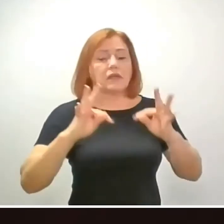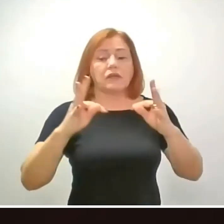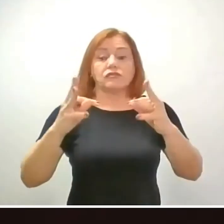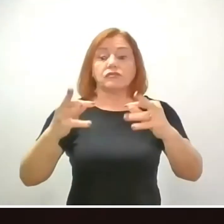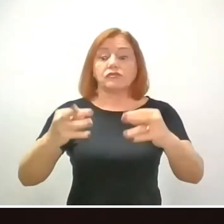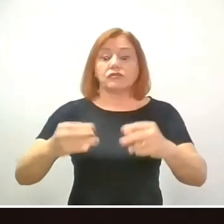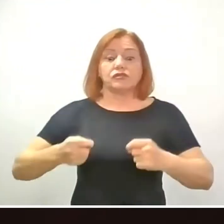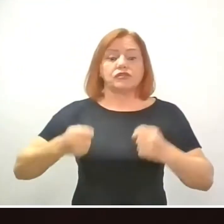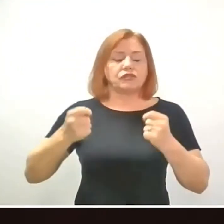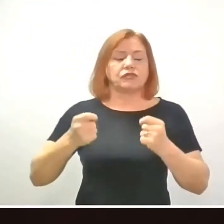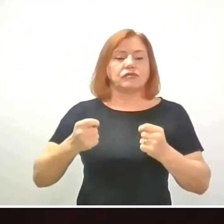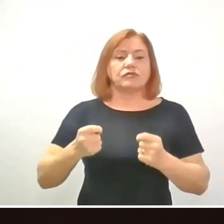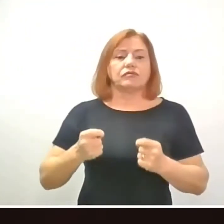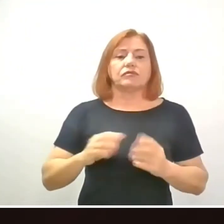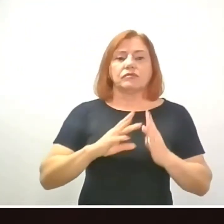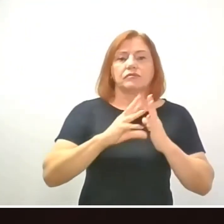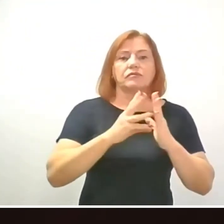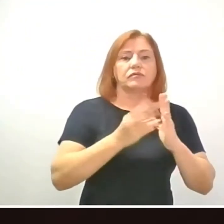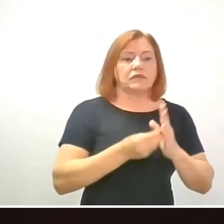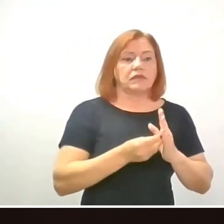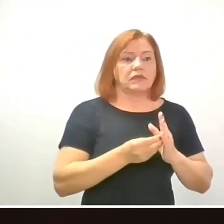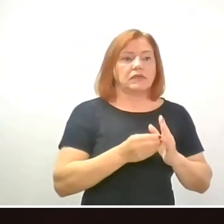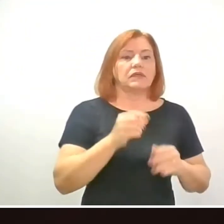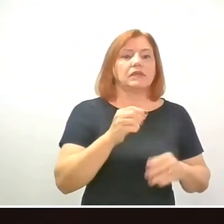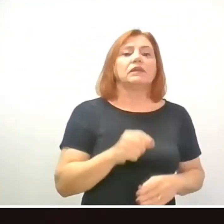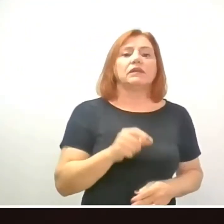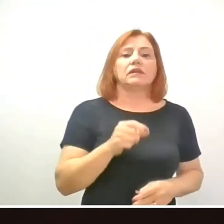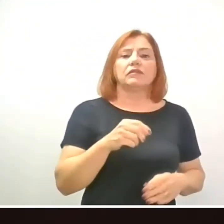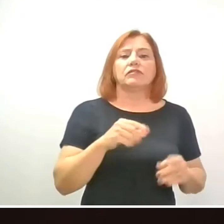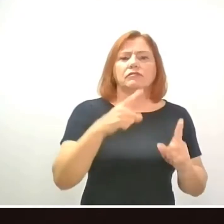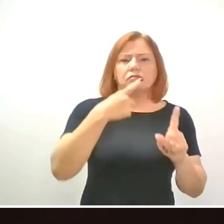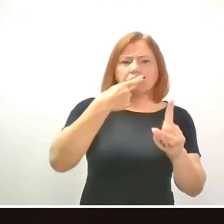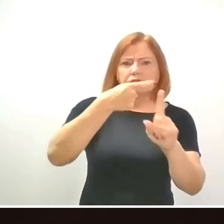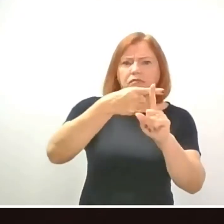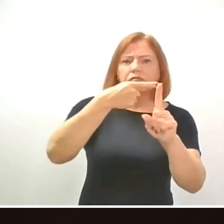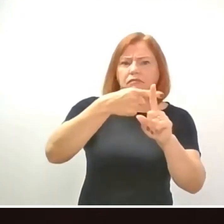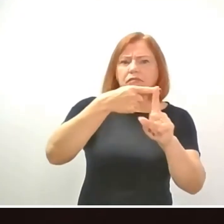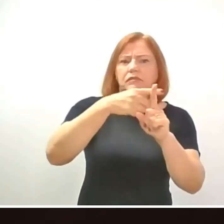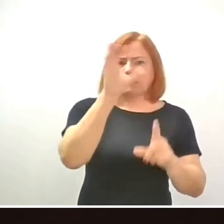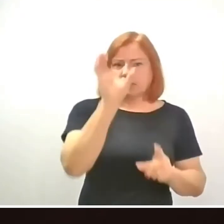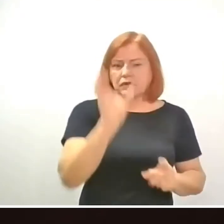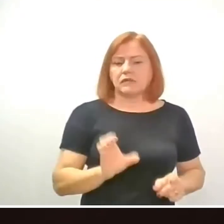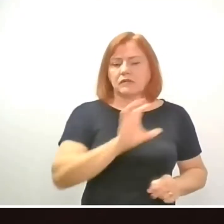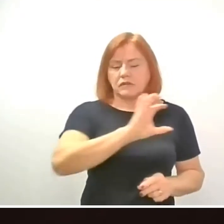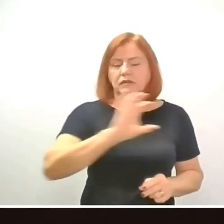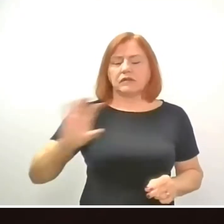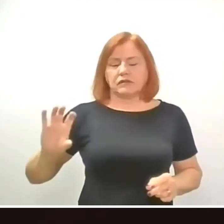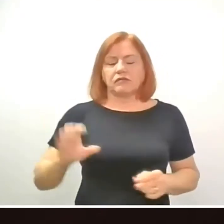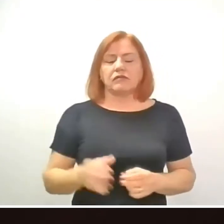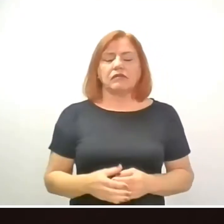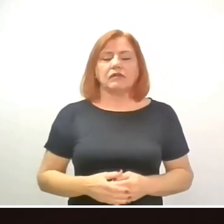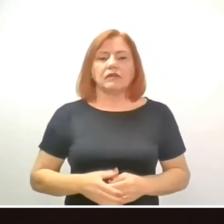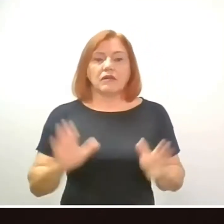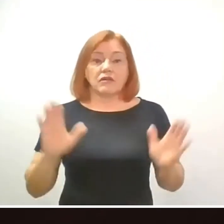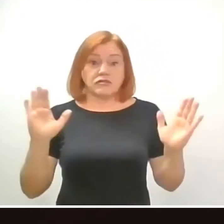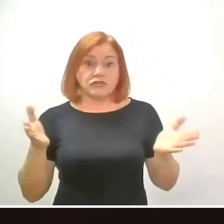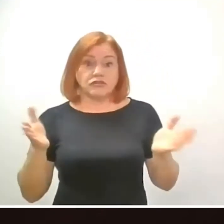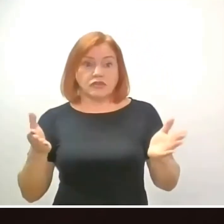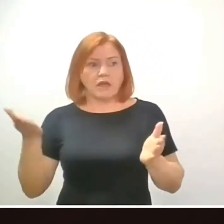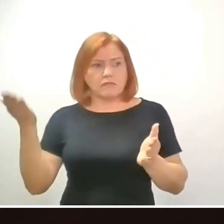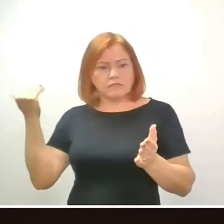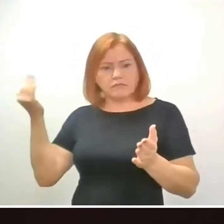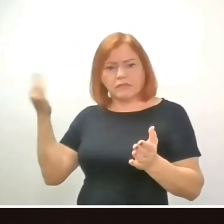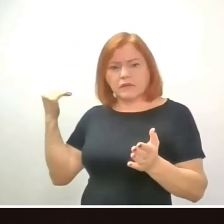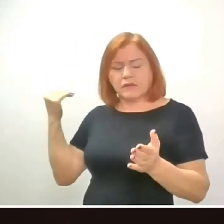da igreja católica, que eu digo católica, porque naquele tempo, no tempo de Constantino, já se chamava a igreja,